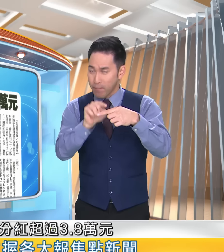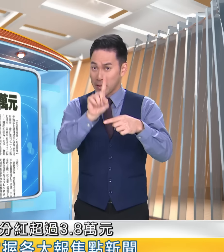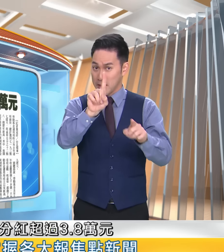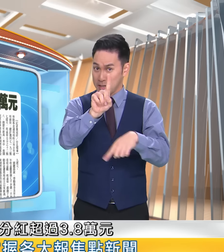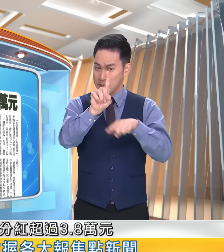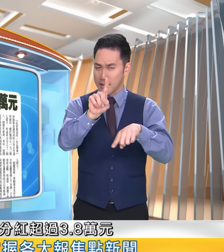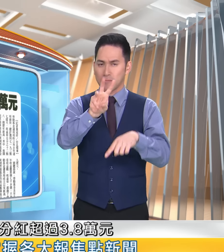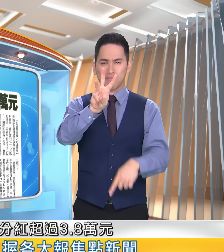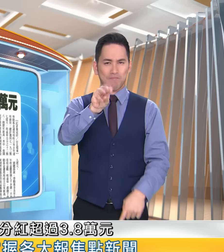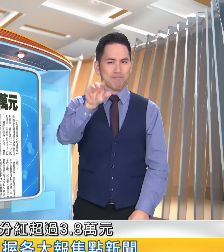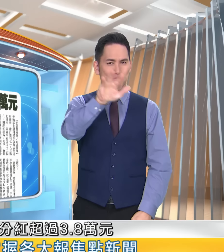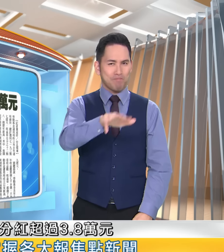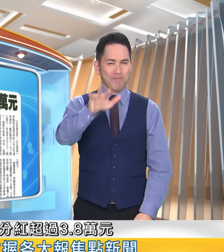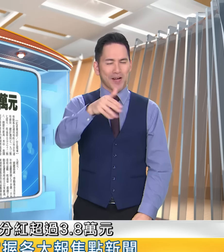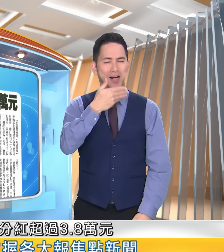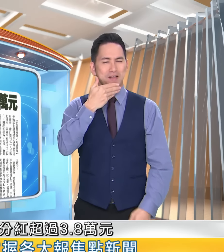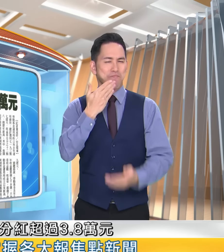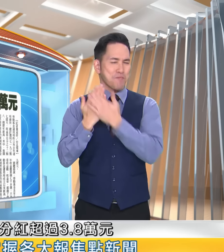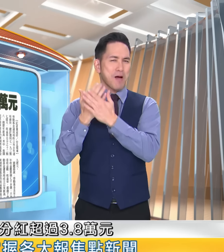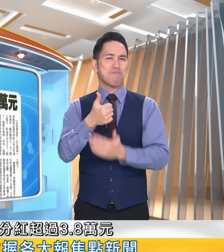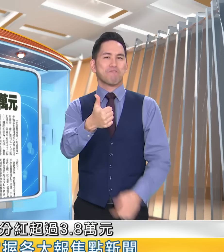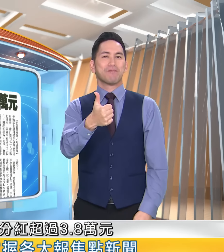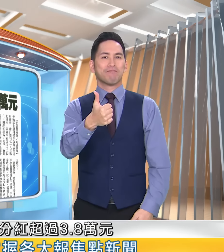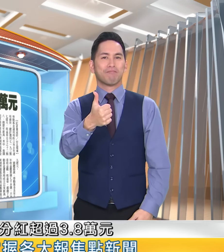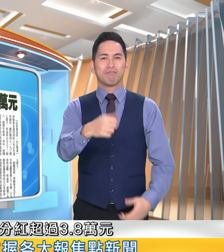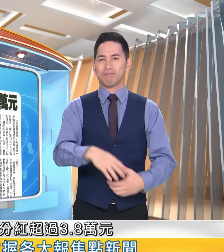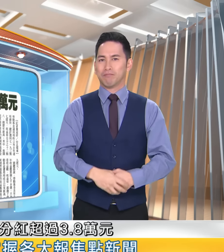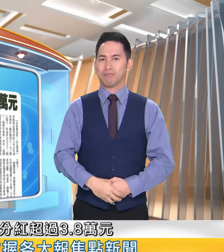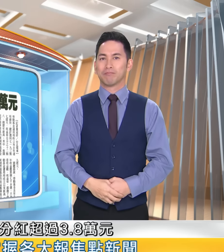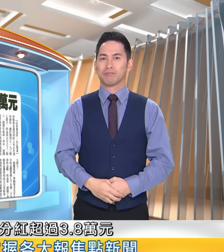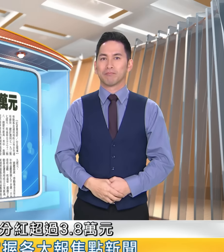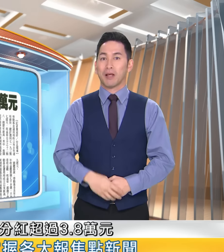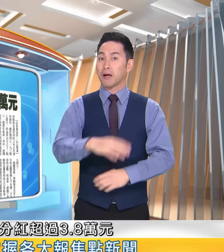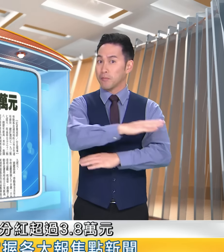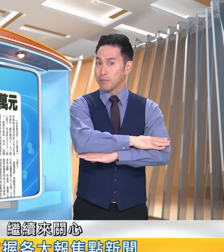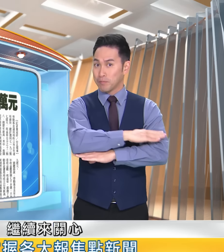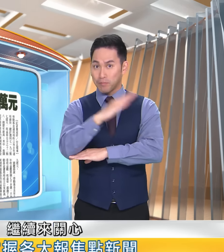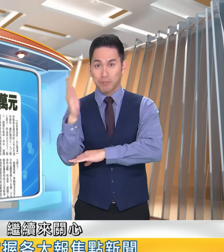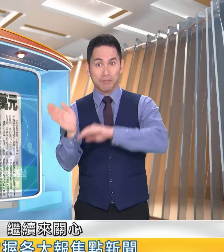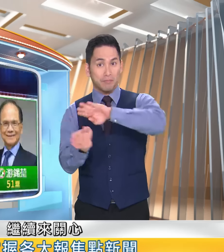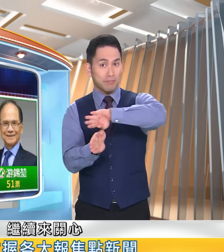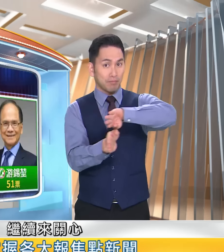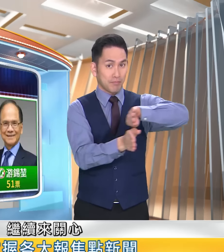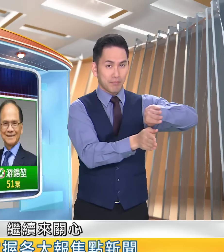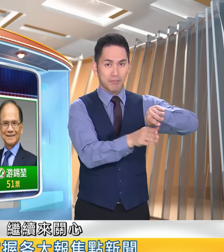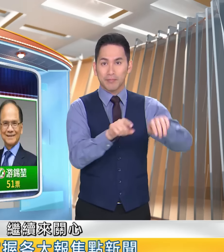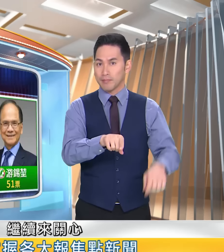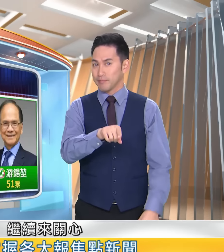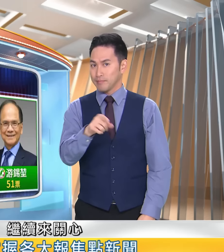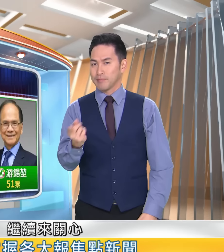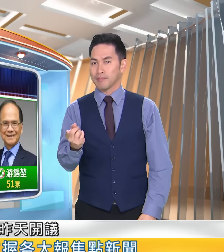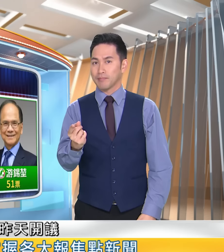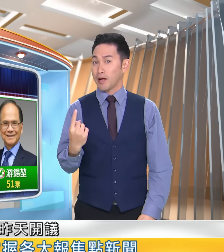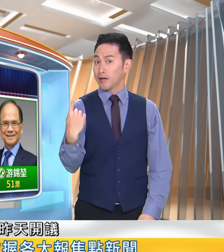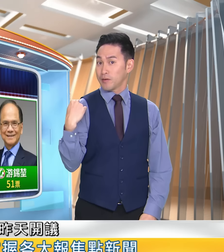工平均分红超过3.8万元。看完报纸重点，继续来关心立法